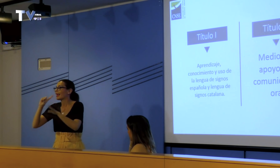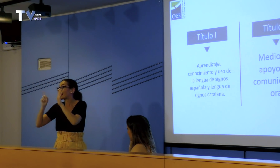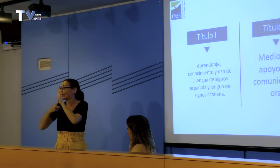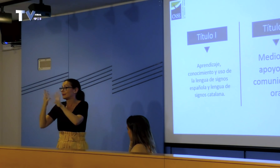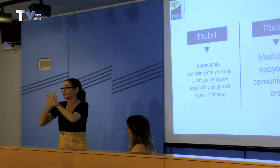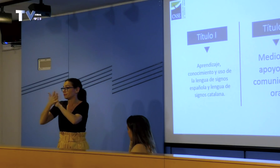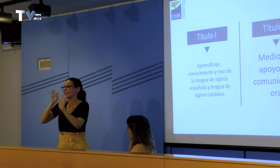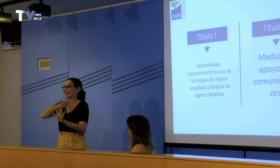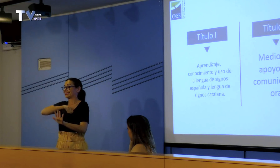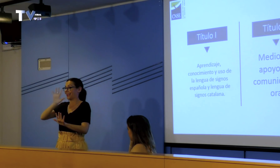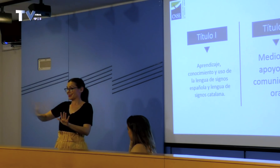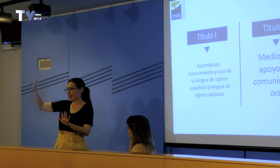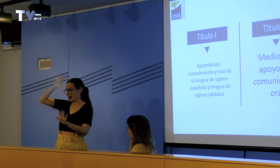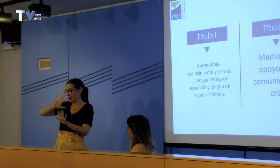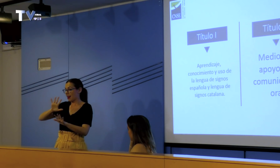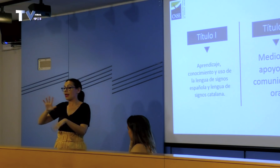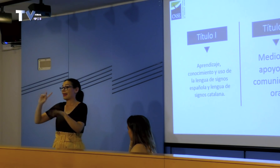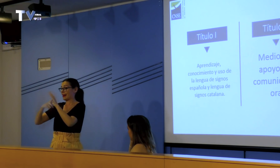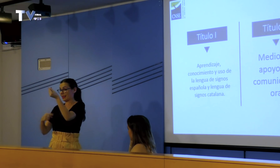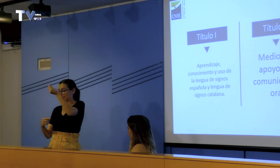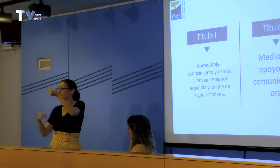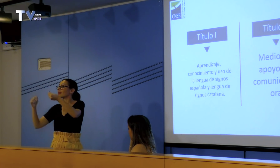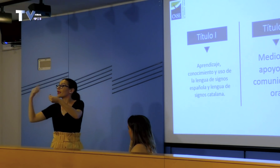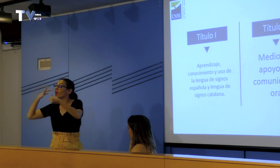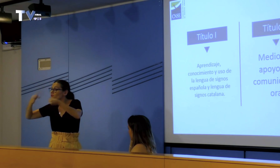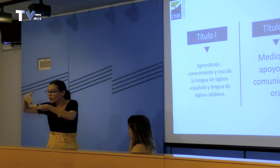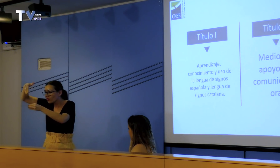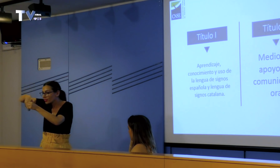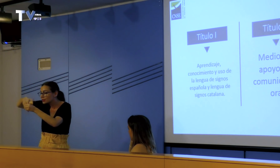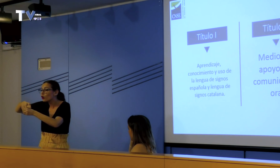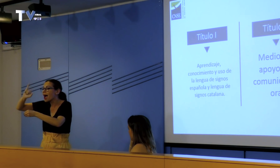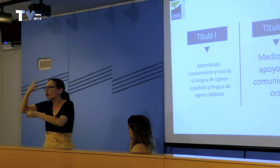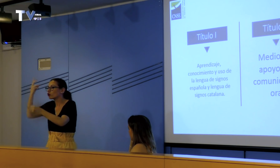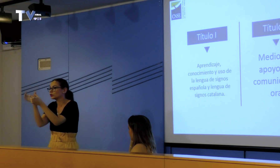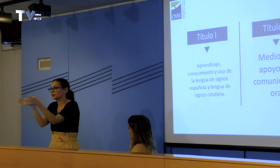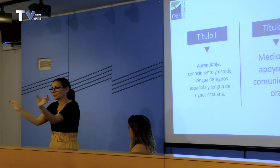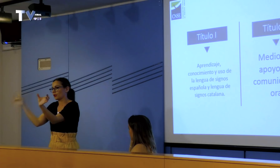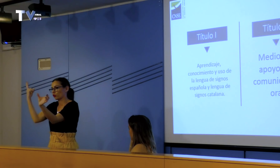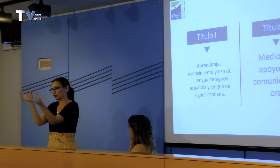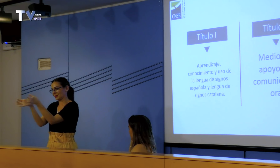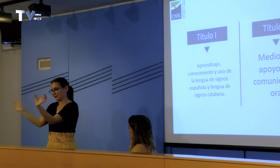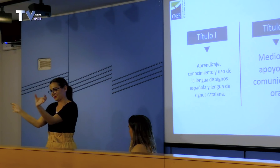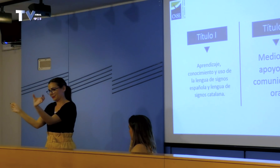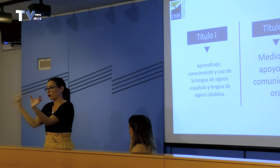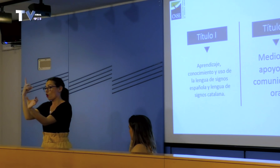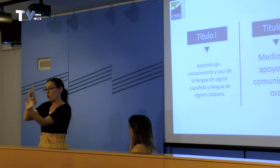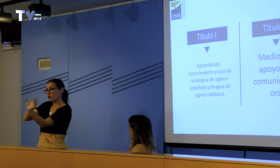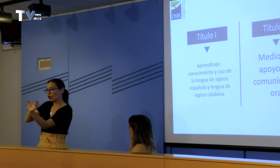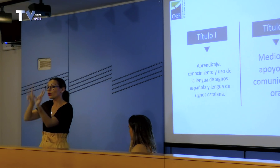diguem que està dividida en dues parts. Es fa la llei estatal i dins d'aquests continguts tenen dos títols. Tenim